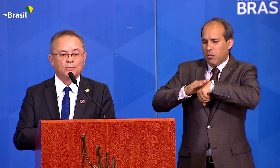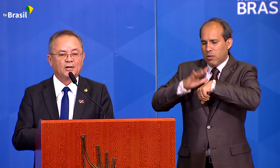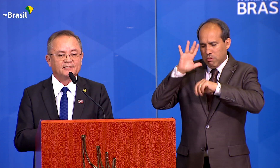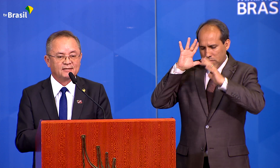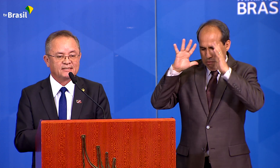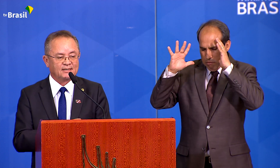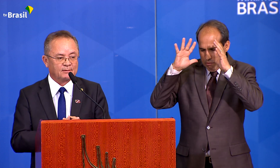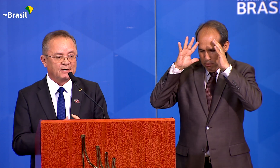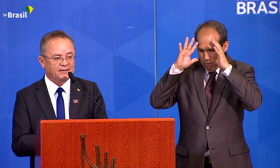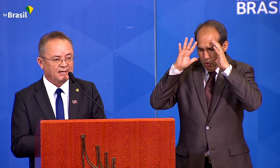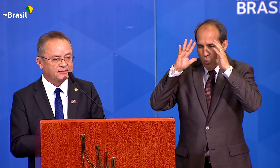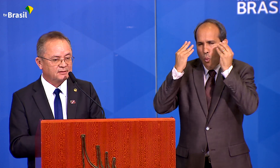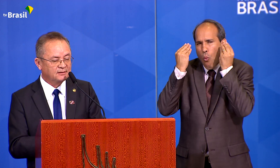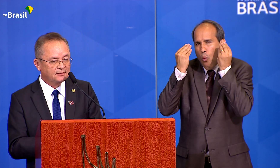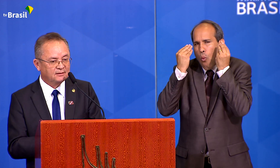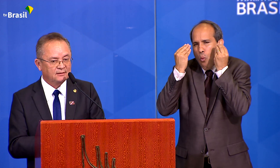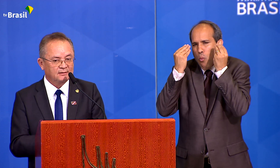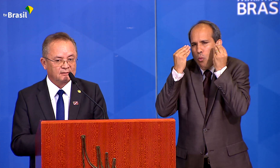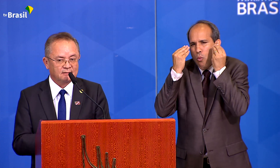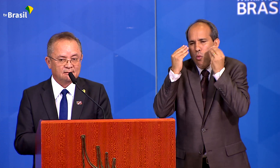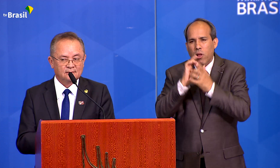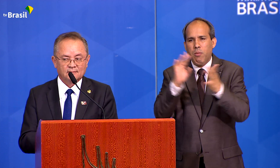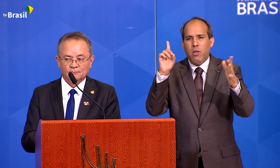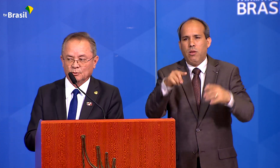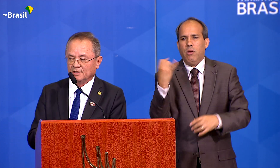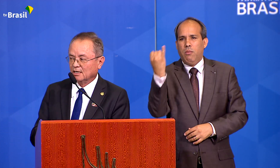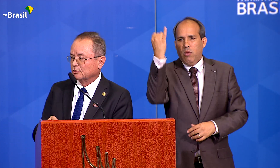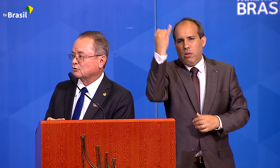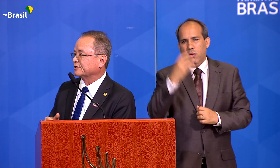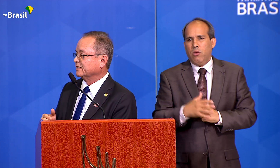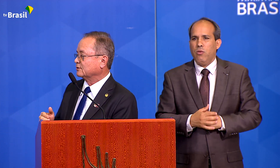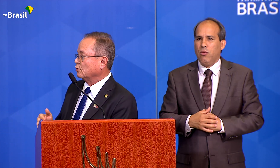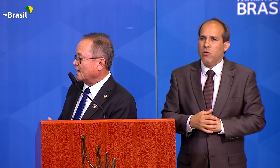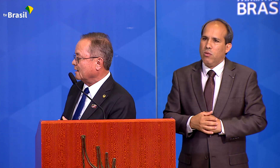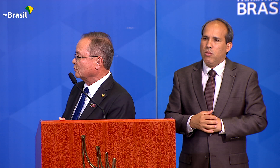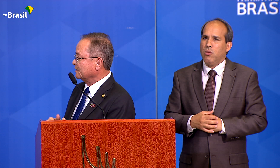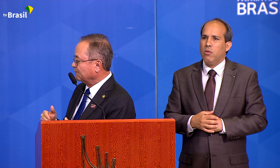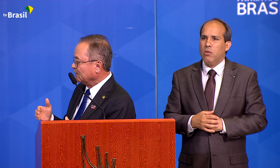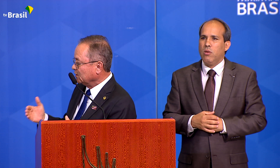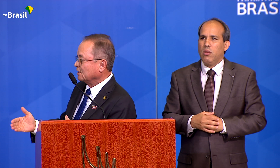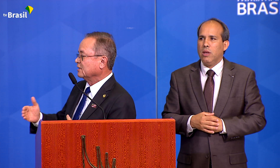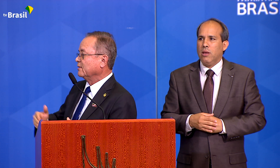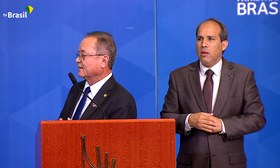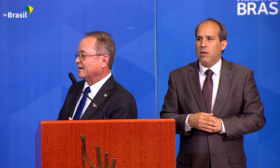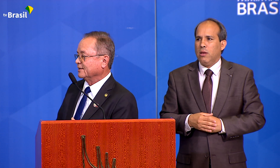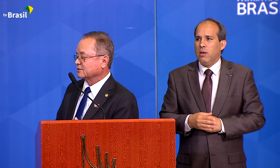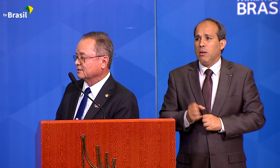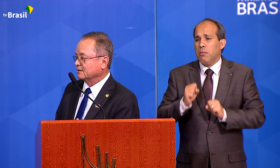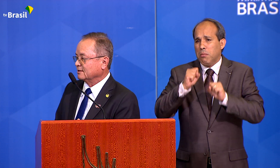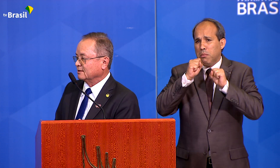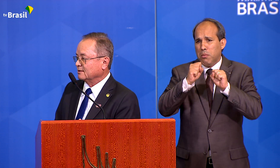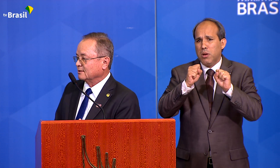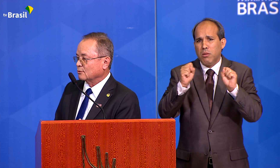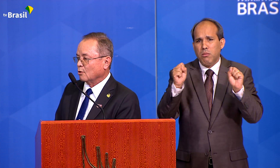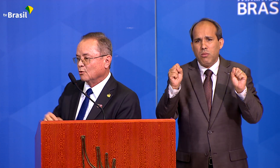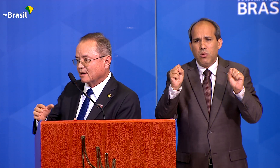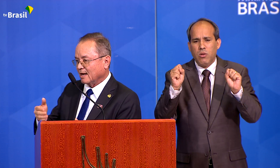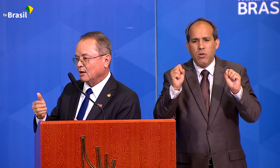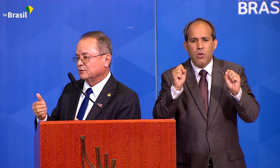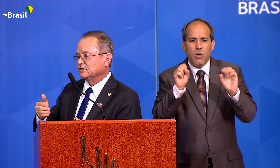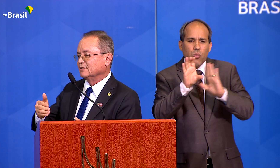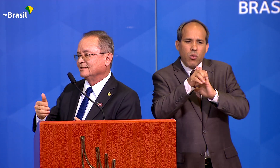sobre a importância da Liberdade nós poderíamos conceituar o definir Liberdade